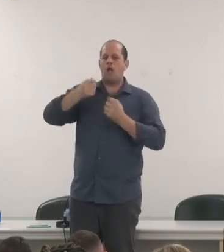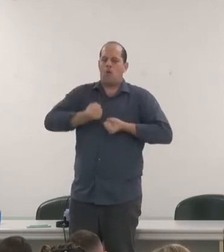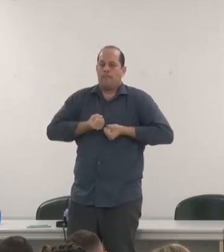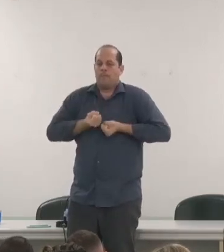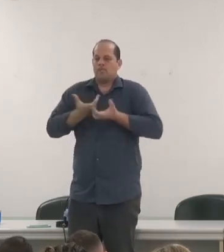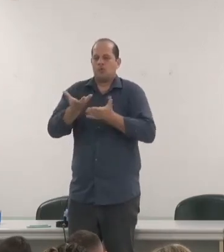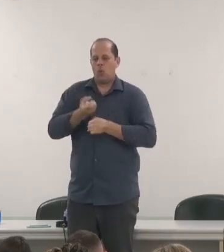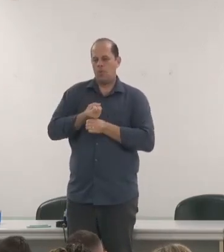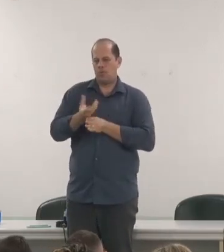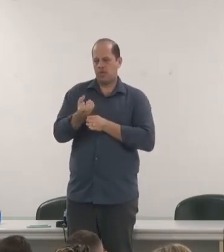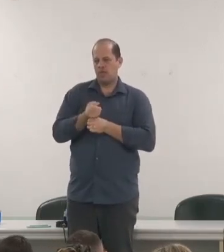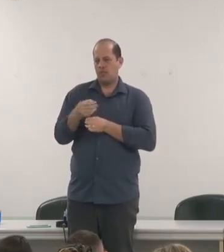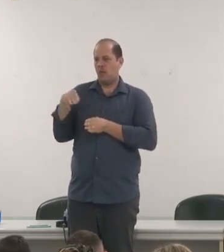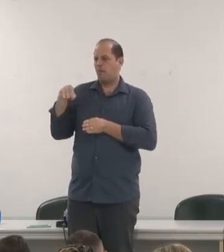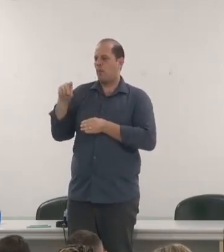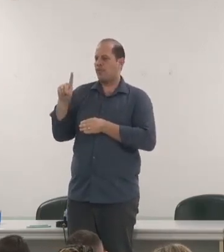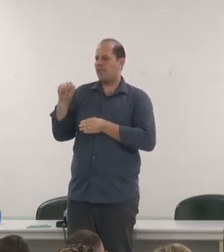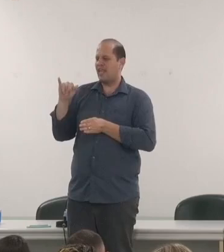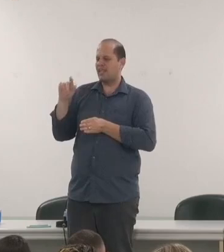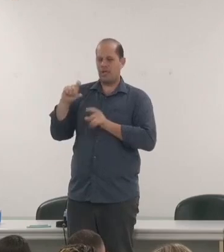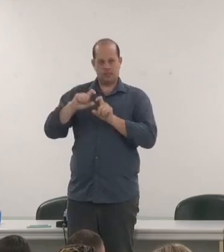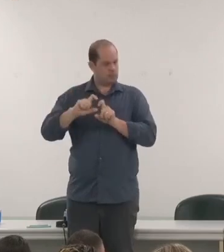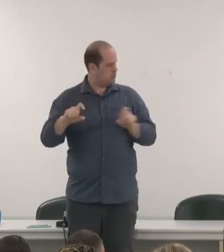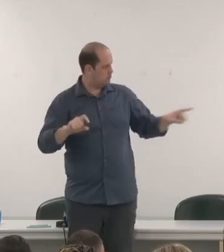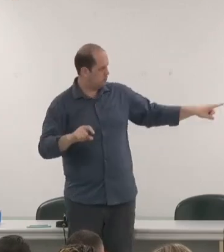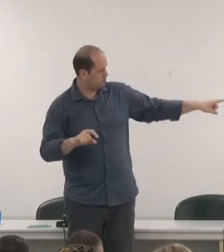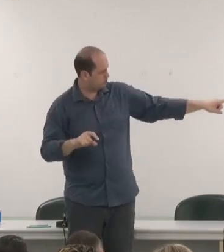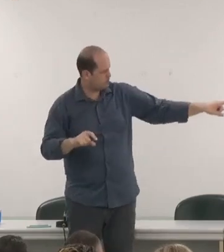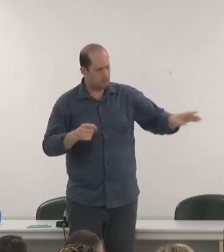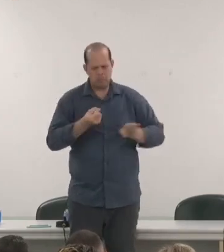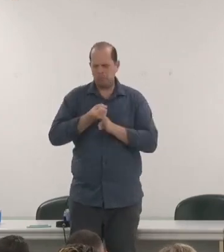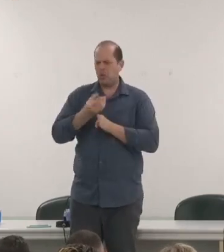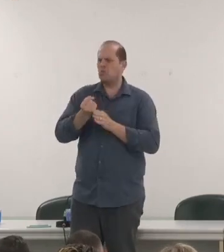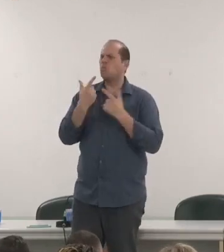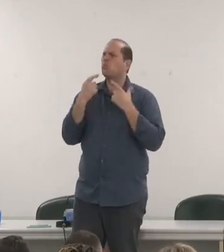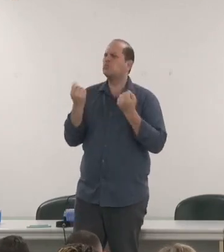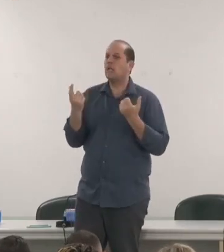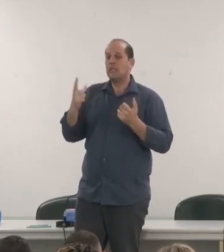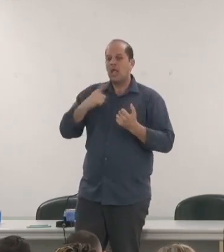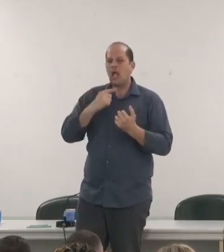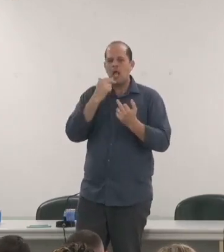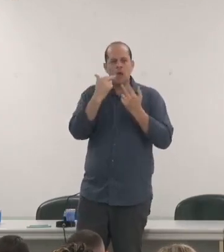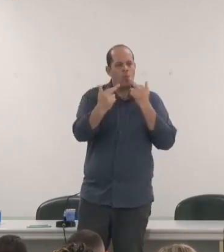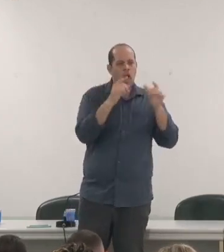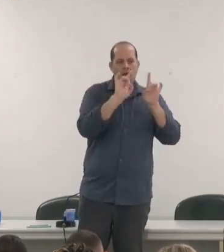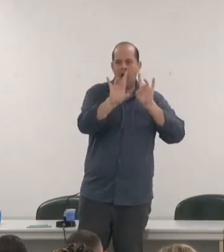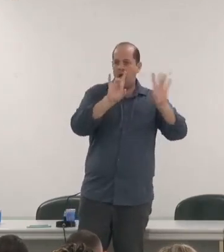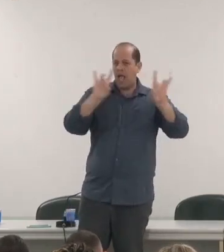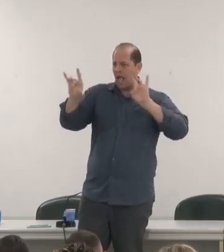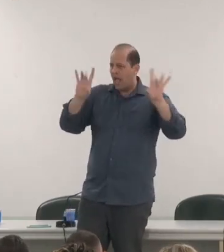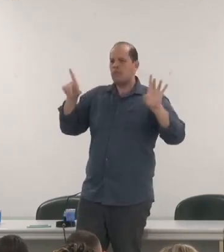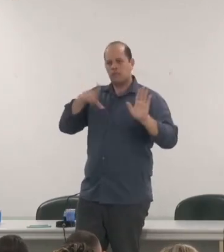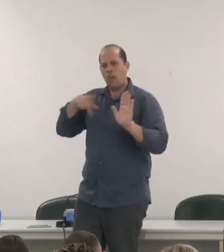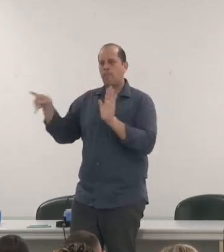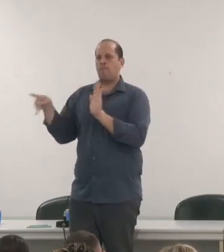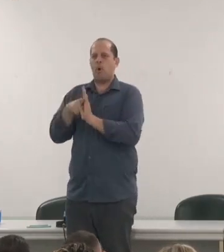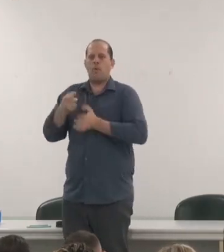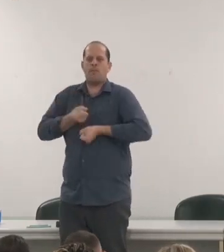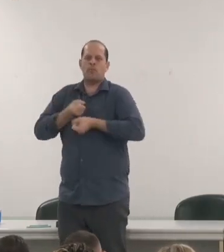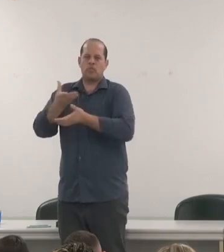consideração, eu assumo que há diversidade linguística, e aí eu vou focar, primeiro, né, queria deixar claro o que eu estou entendendo